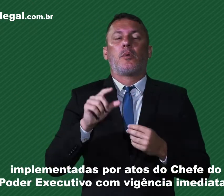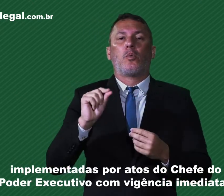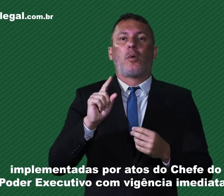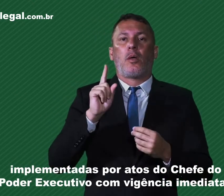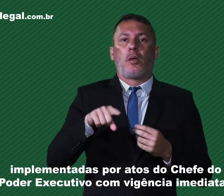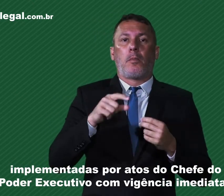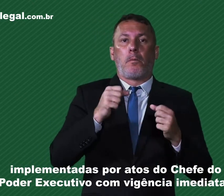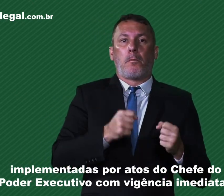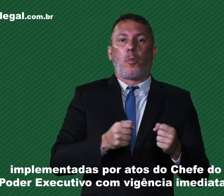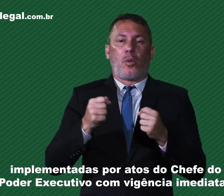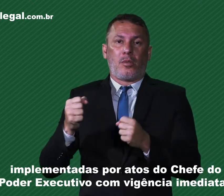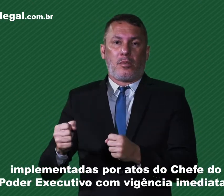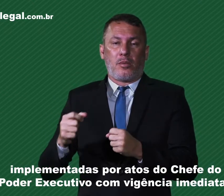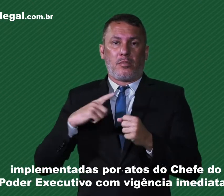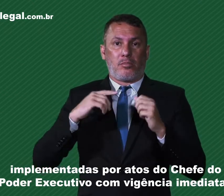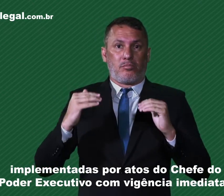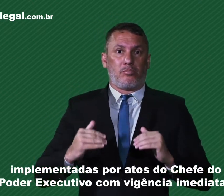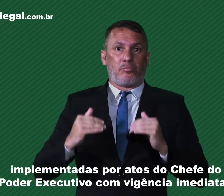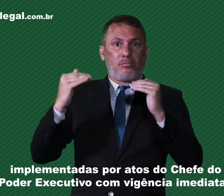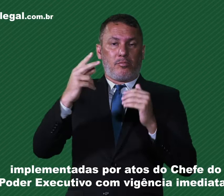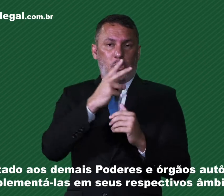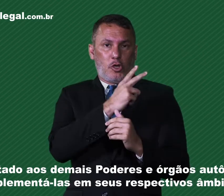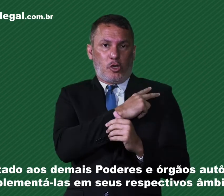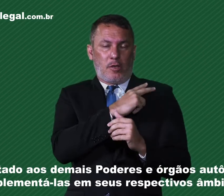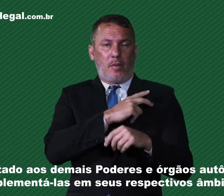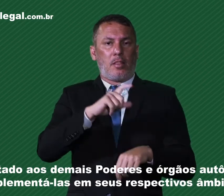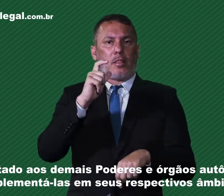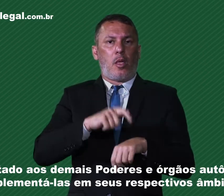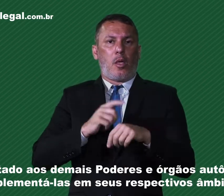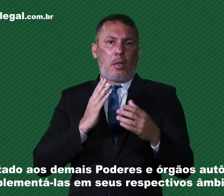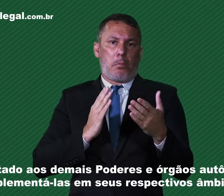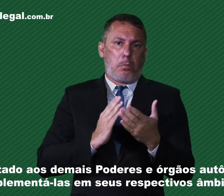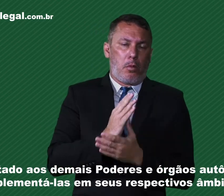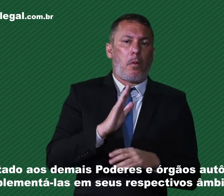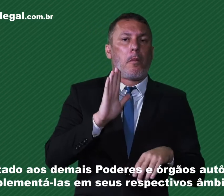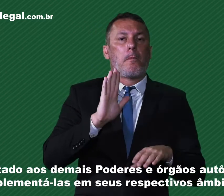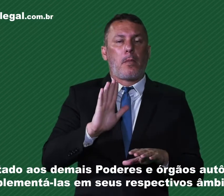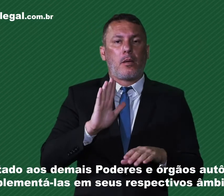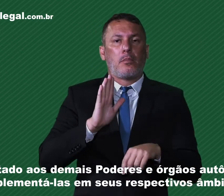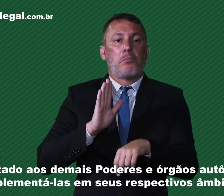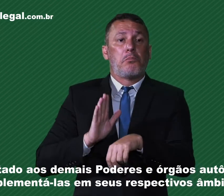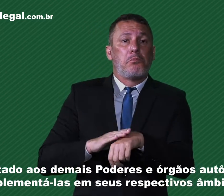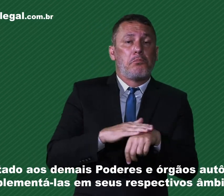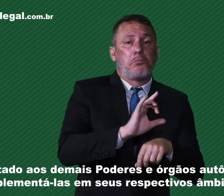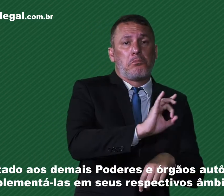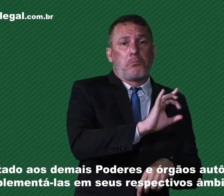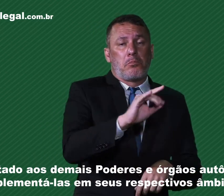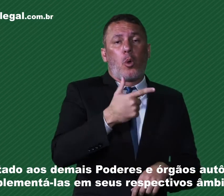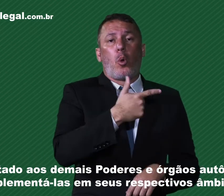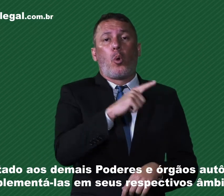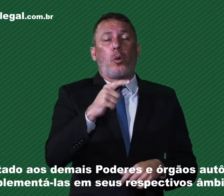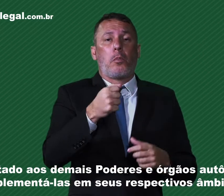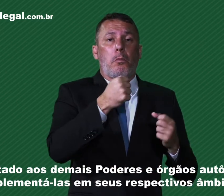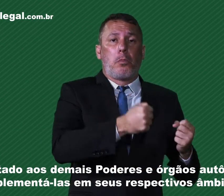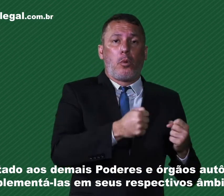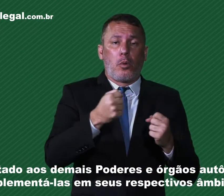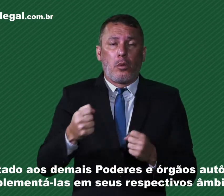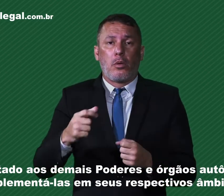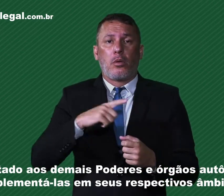com vigência imediata facultado aos demais poderes e órgãos e implementá-las